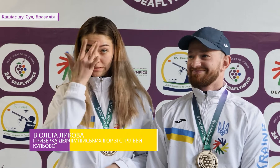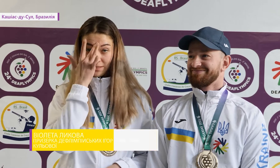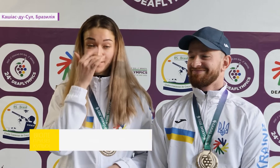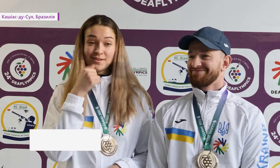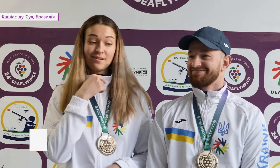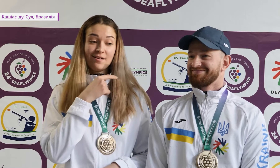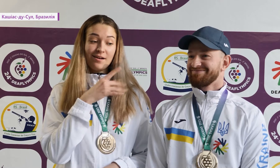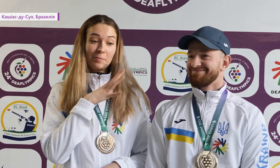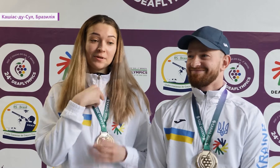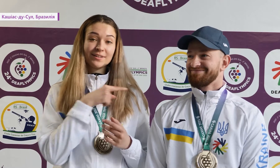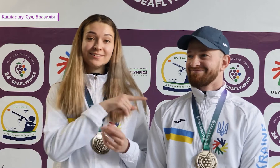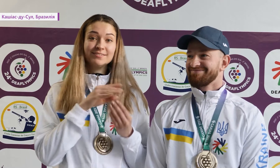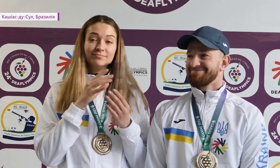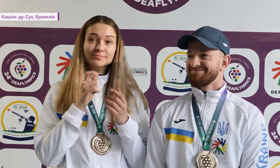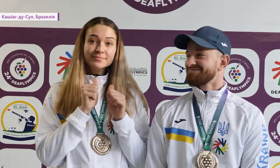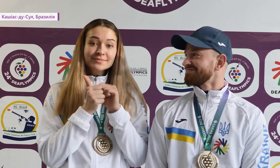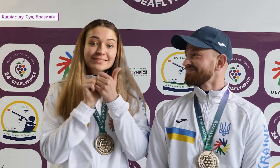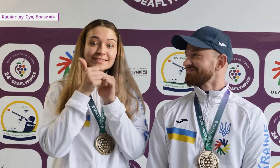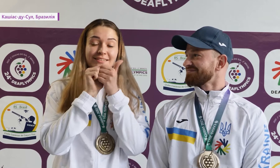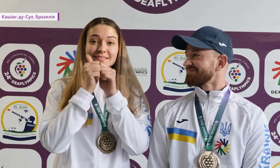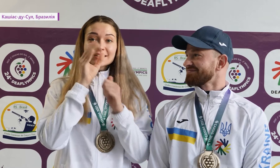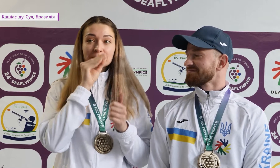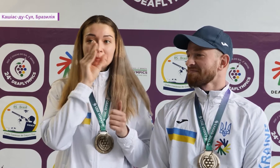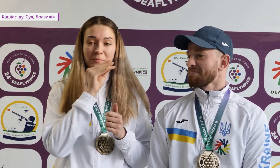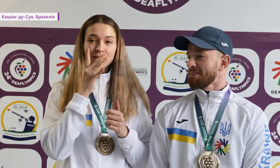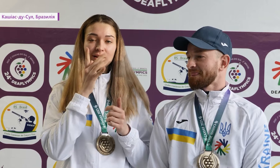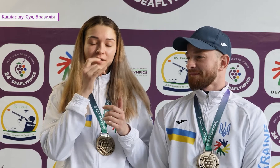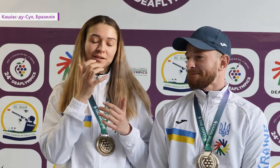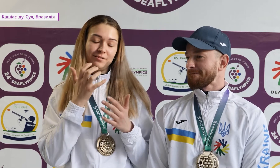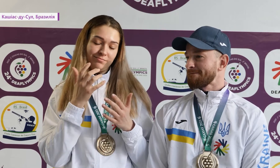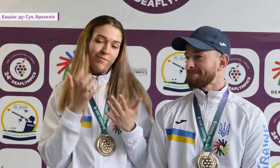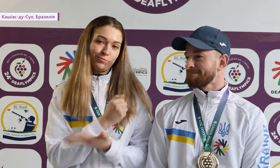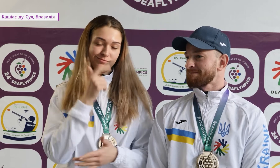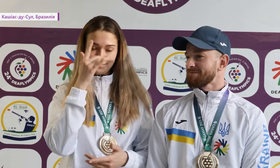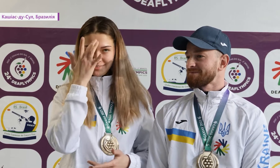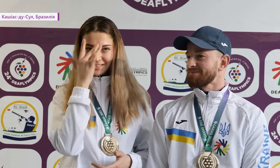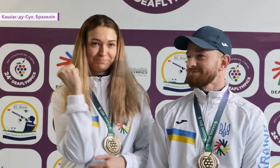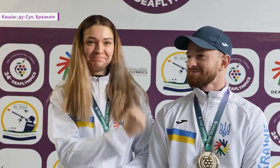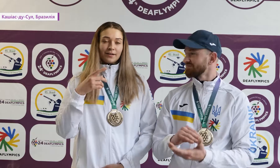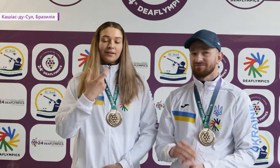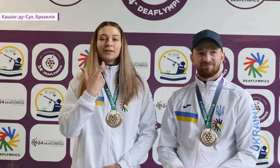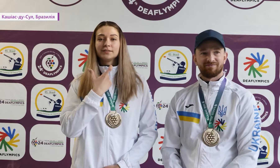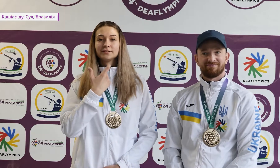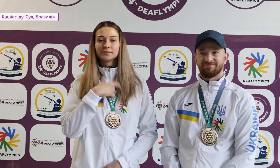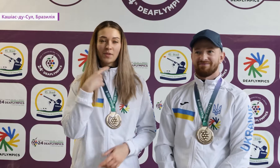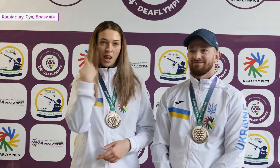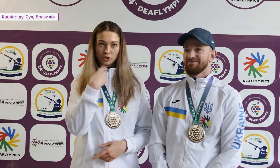мріяла перемогти індусів, і дуже-дуже в нас невелика різниця була. І все ж таки в мене вдалося перемогти в